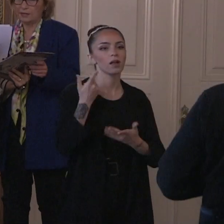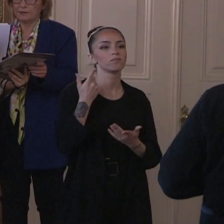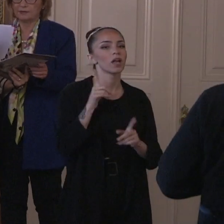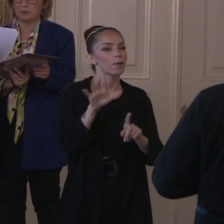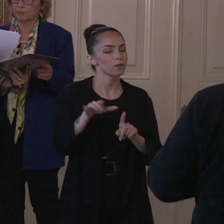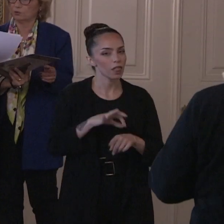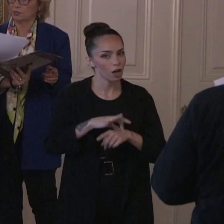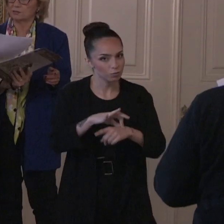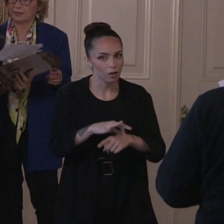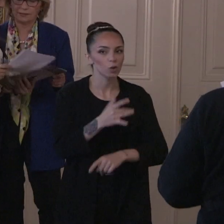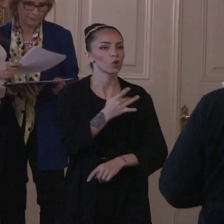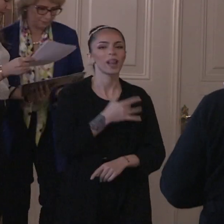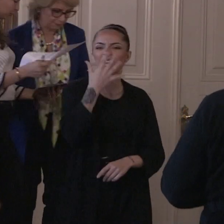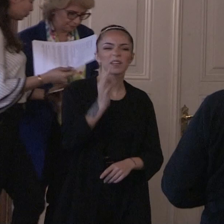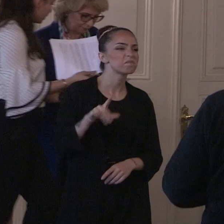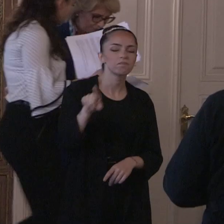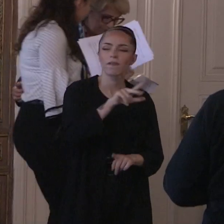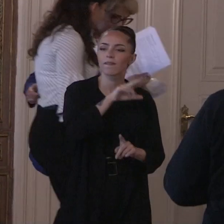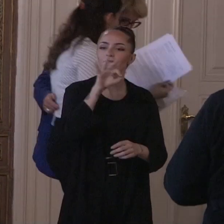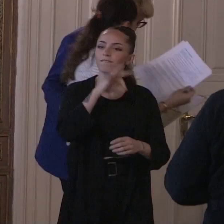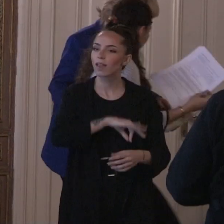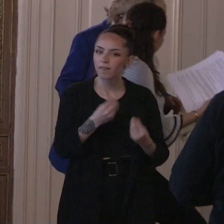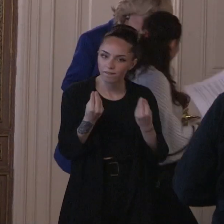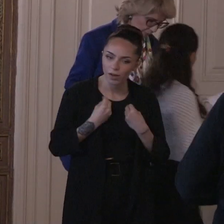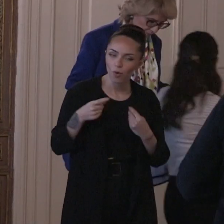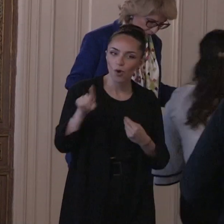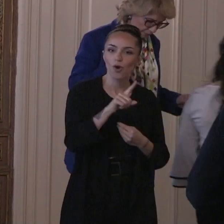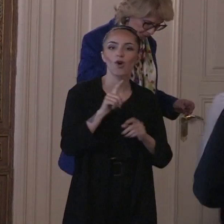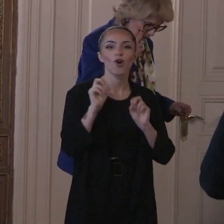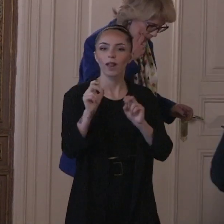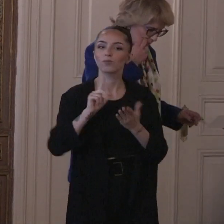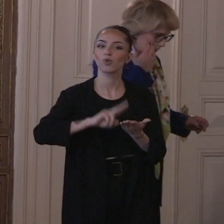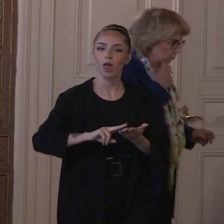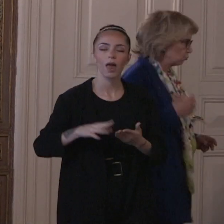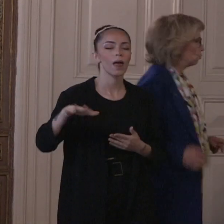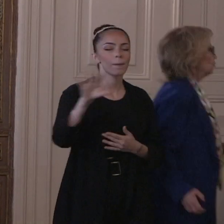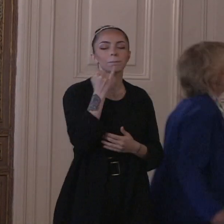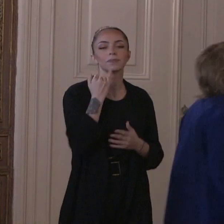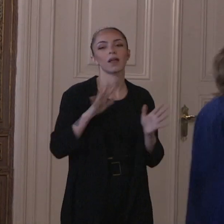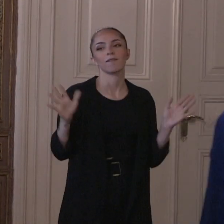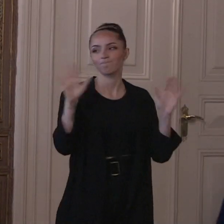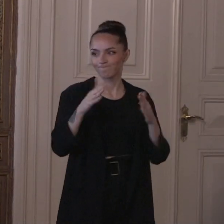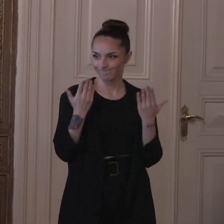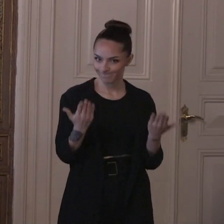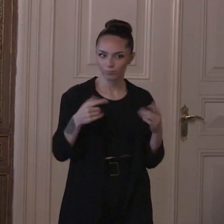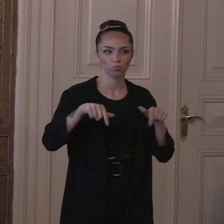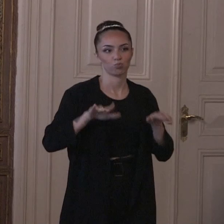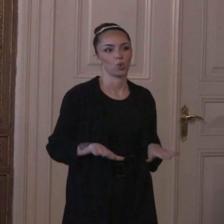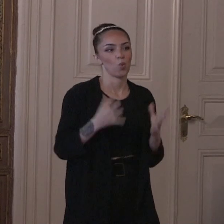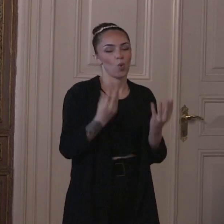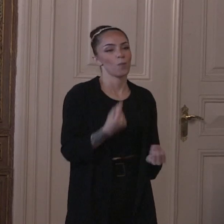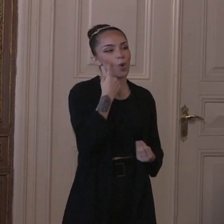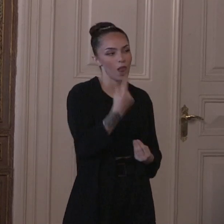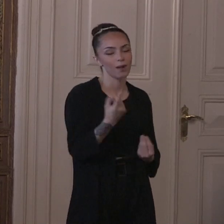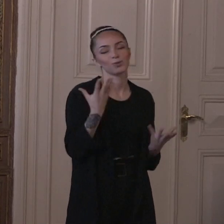danışmanlar, gönüllü katkıda bulunanlar, öğretim üyeleri ve konuklarımız. Burada bulunmaktan